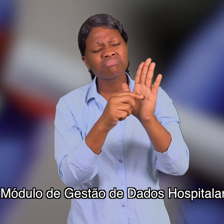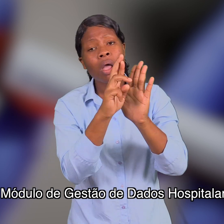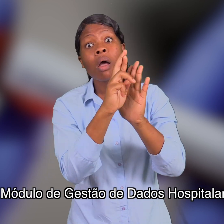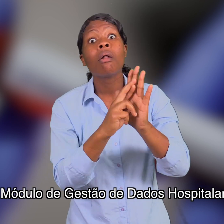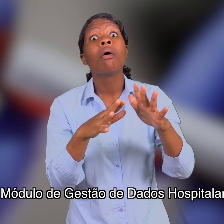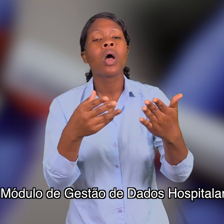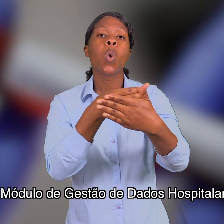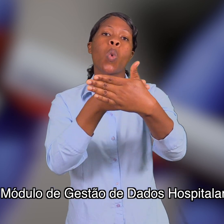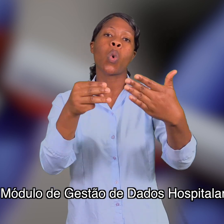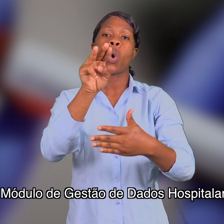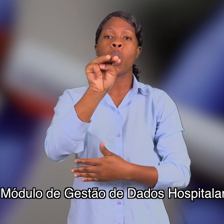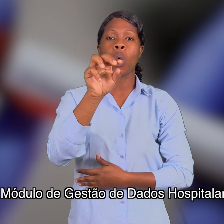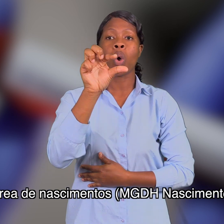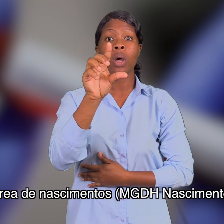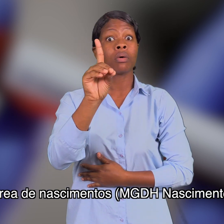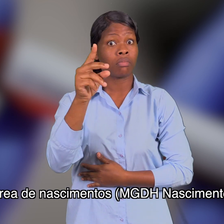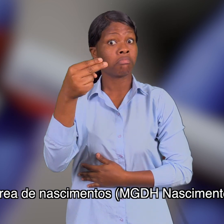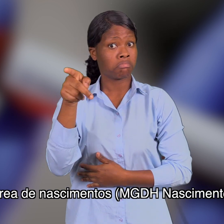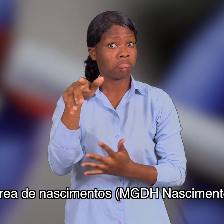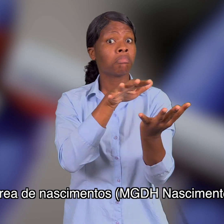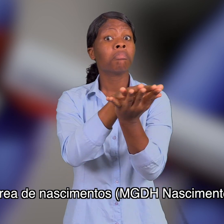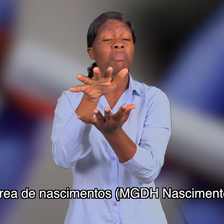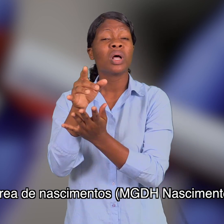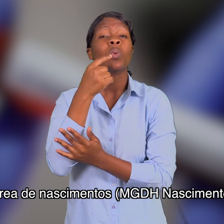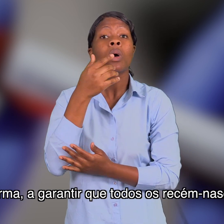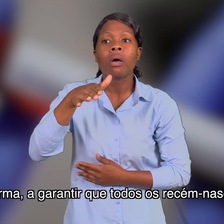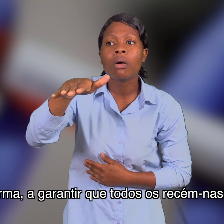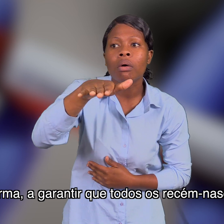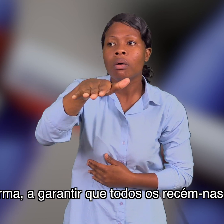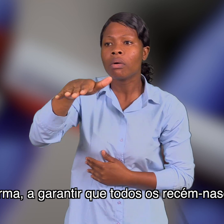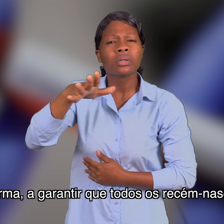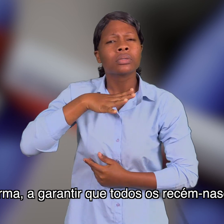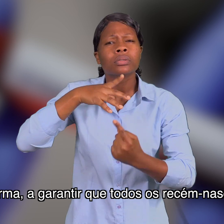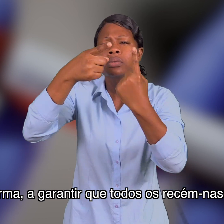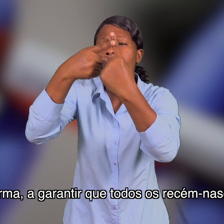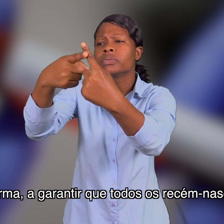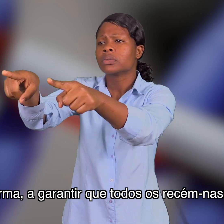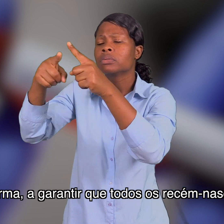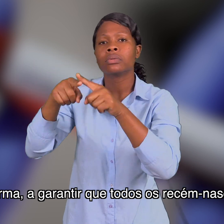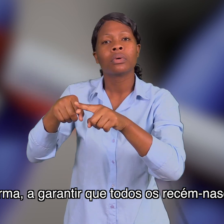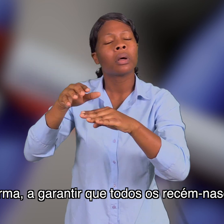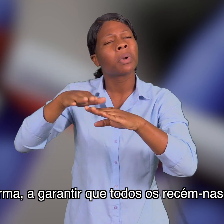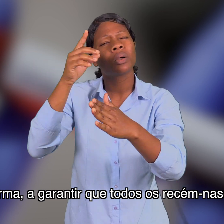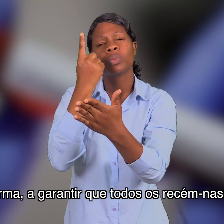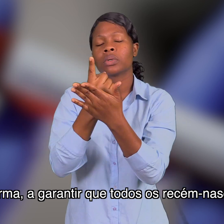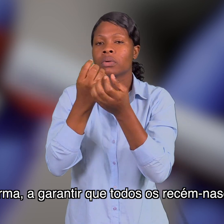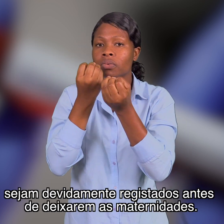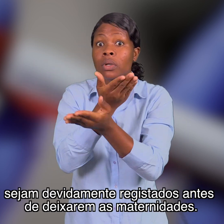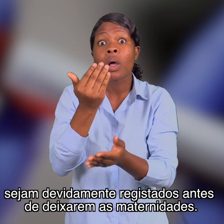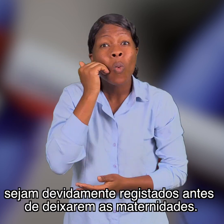Módulo de Gestão de Dados Hospitalares na área de Nascimentos, por forma a garantir que todos os recém-nascidos sejam